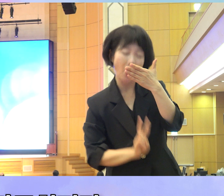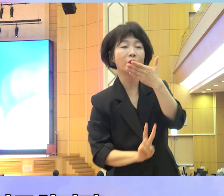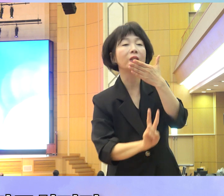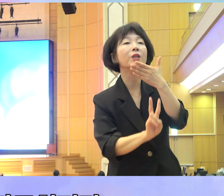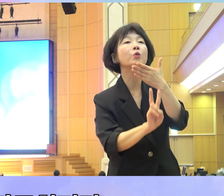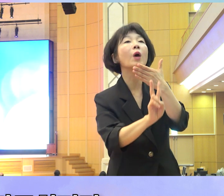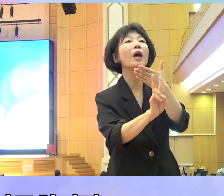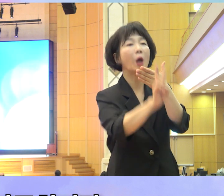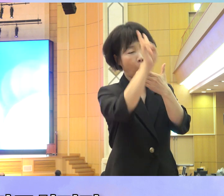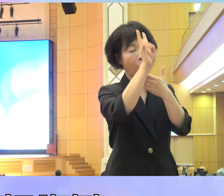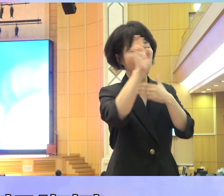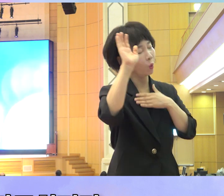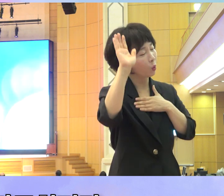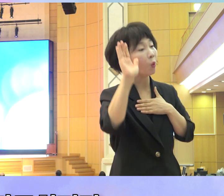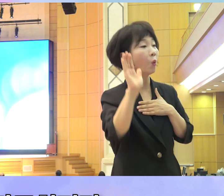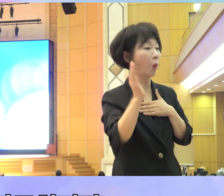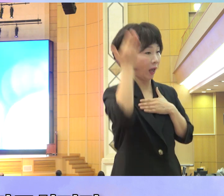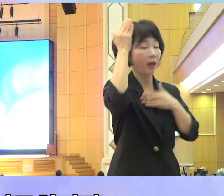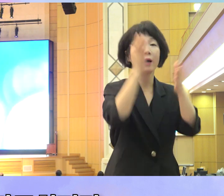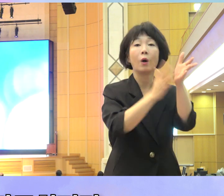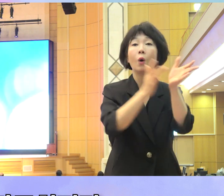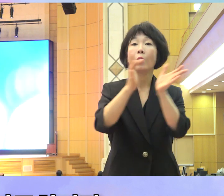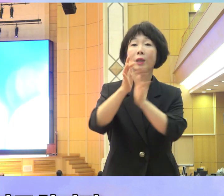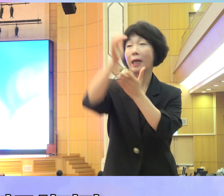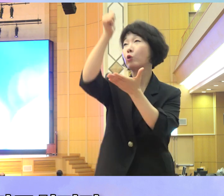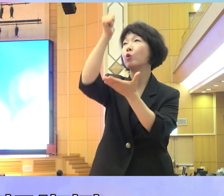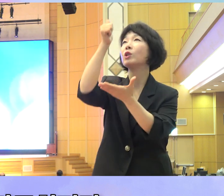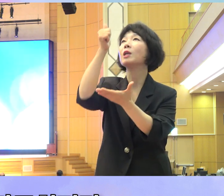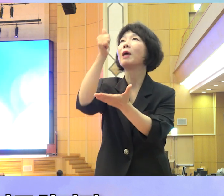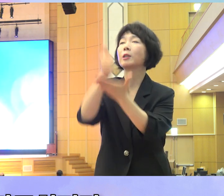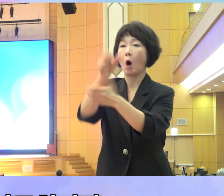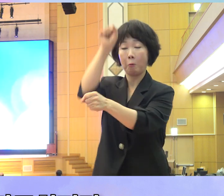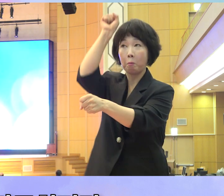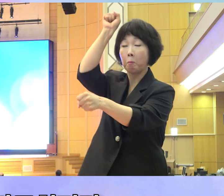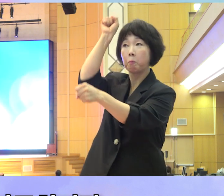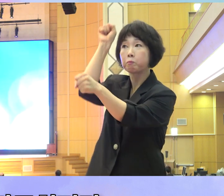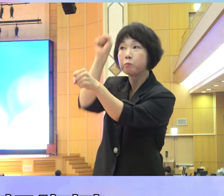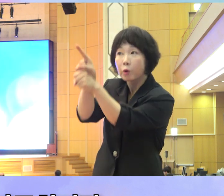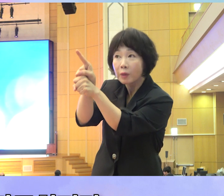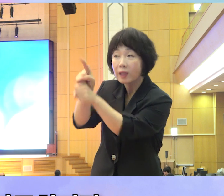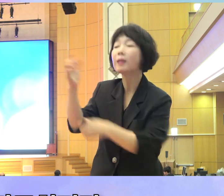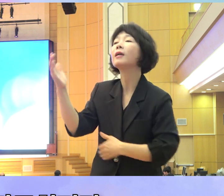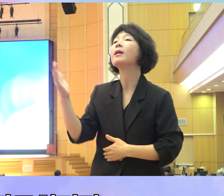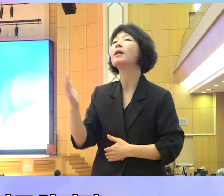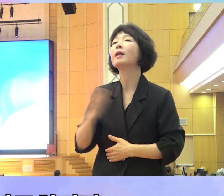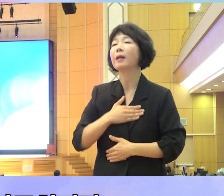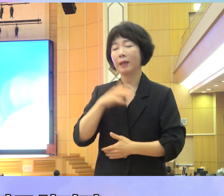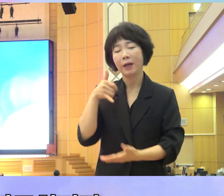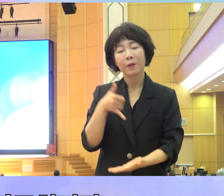나의 비전이 되고, 예수님의 성품이